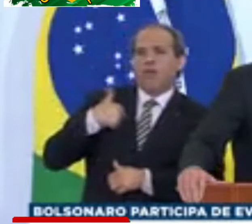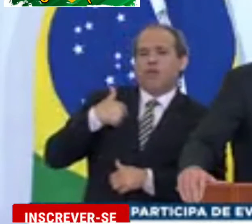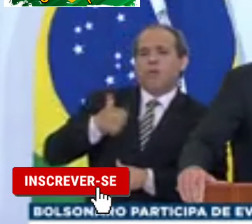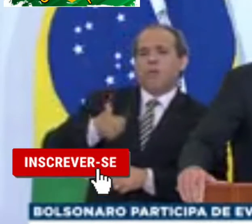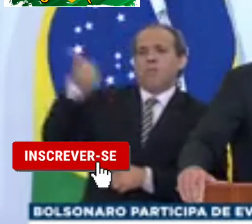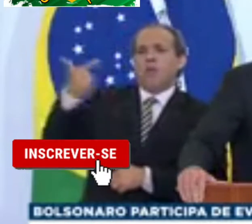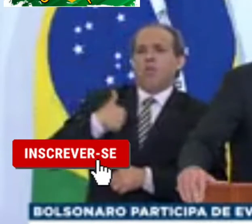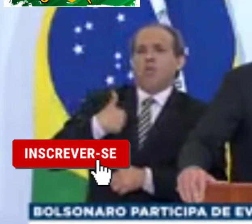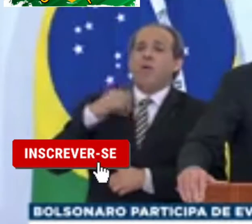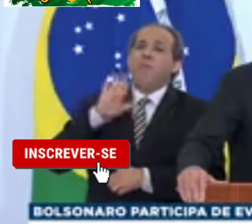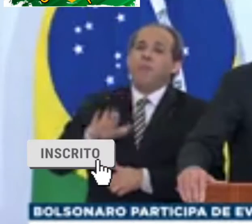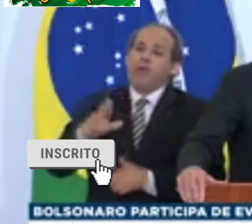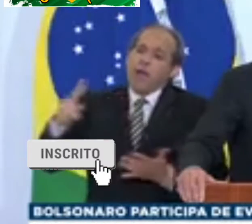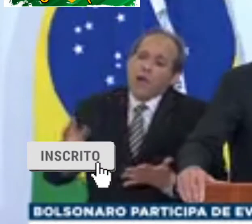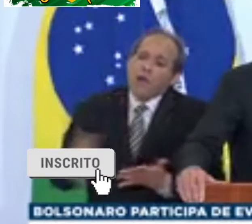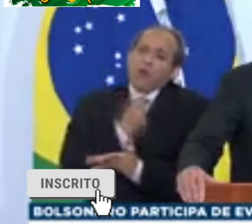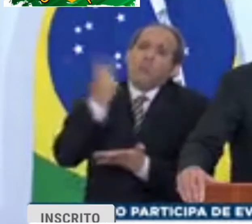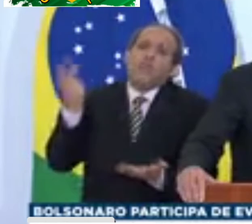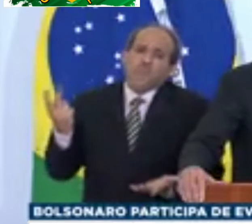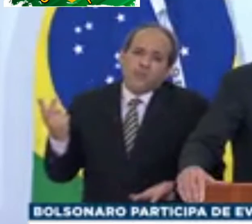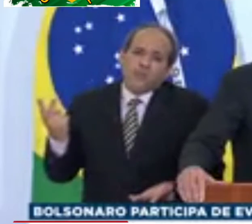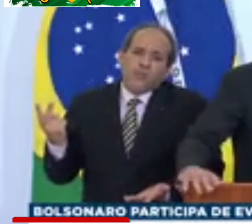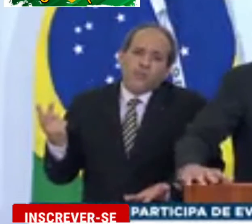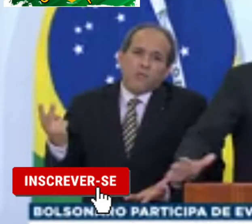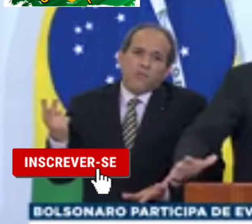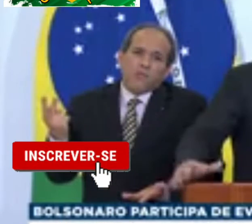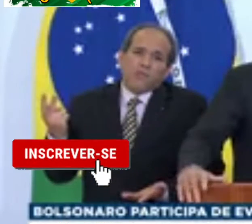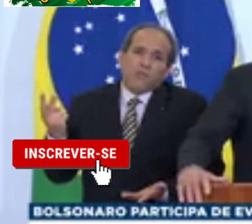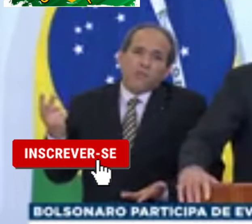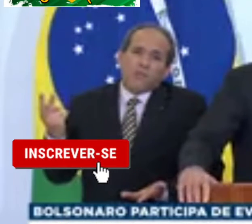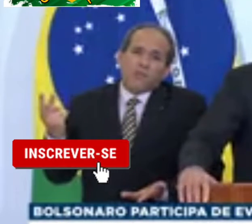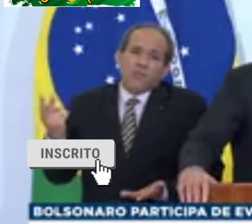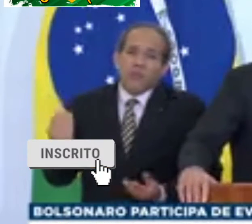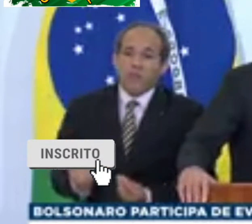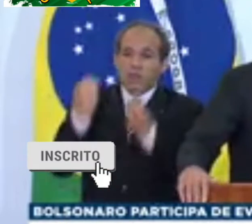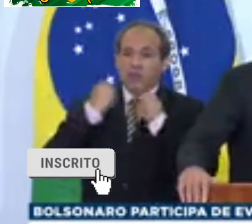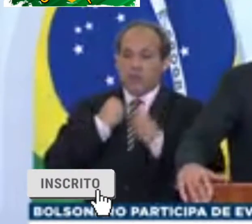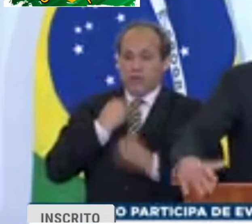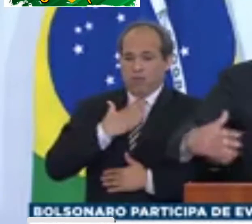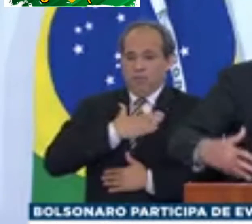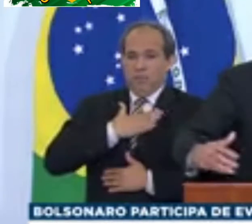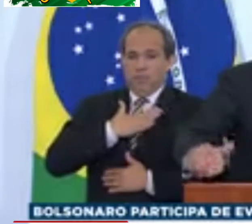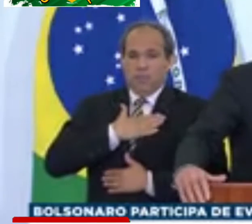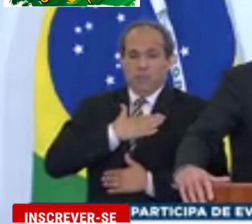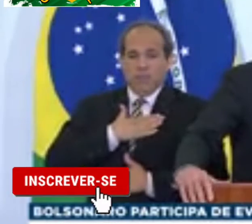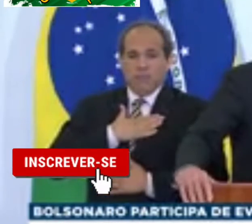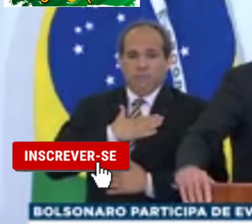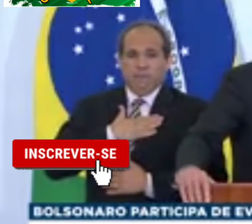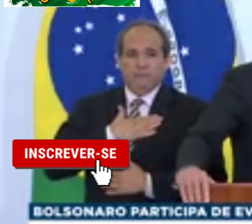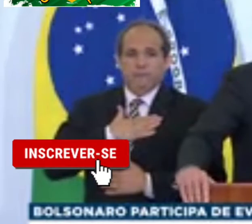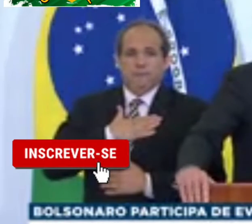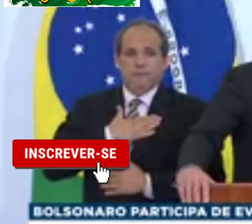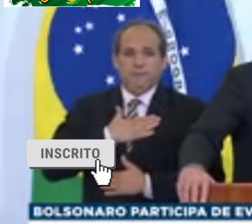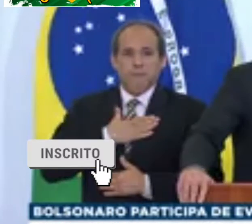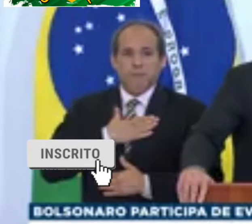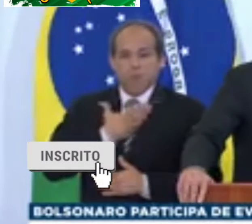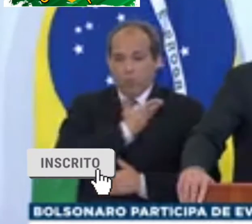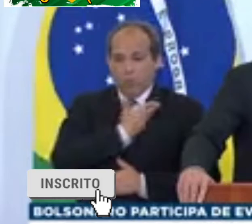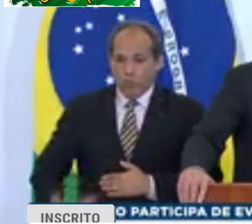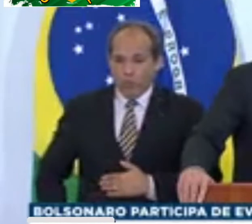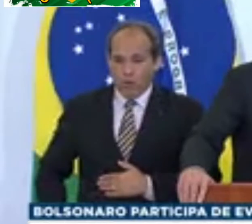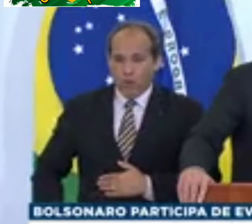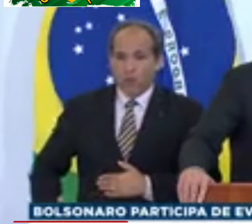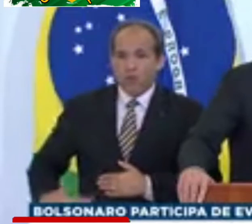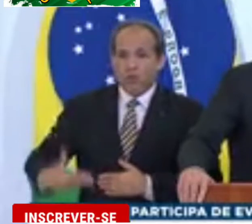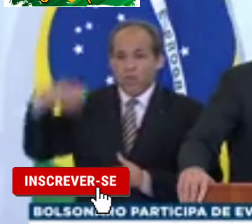Mas quis o destino que caísse, que o governo, né, a